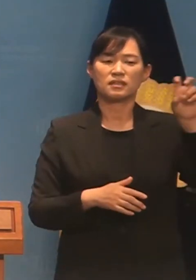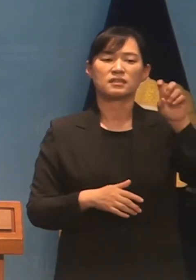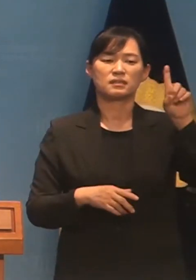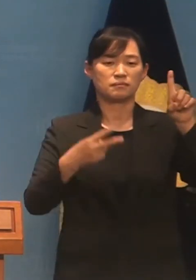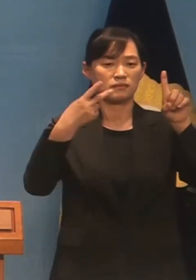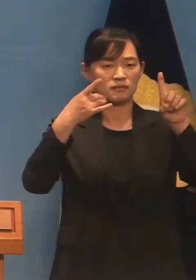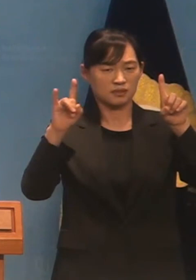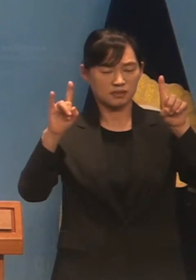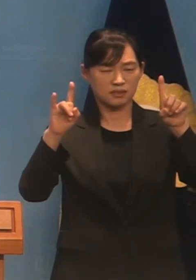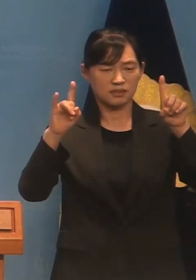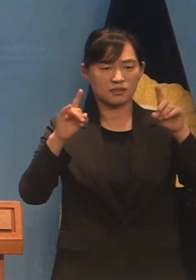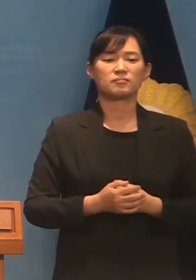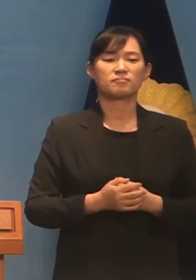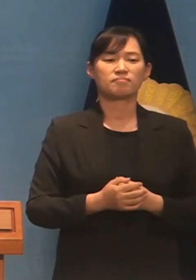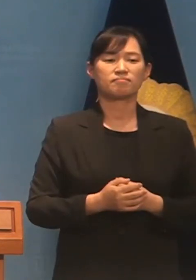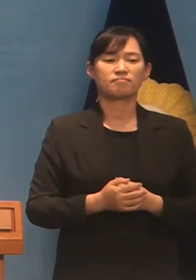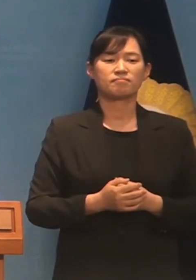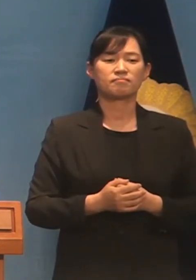21대